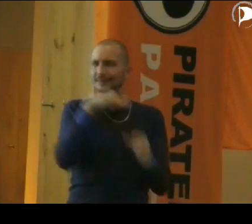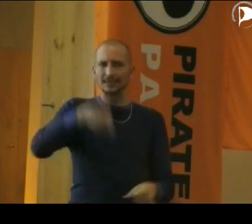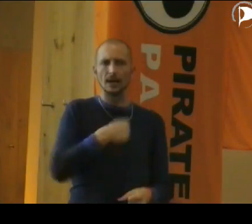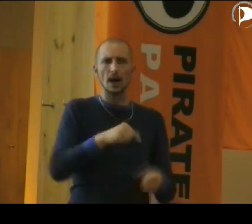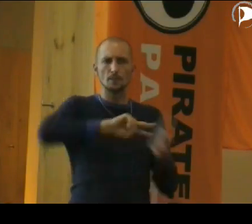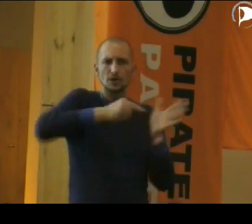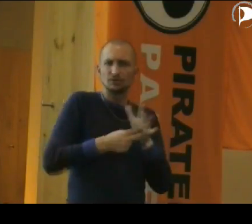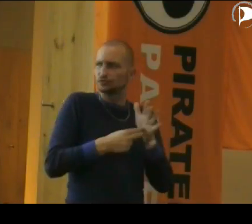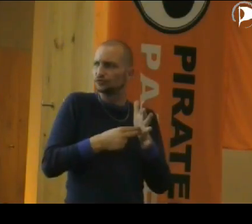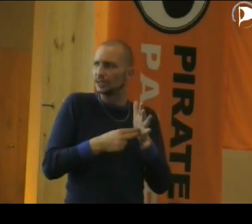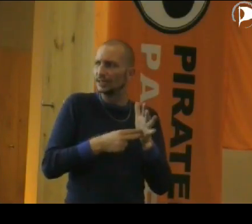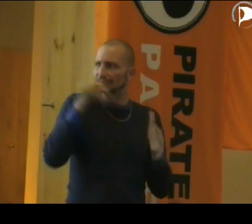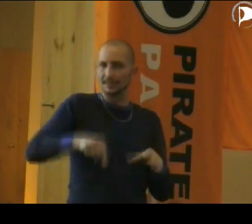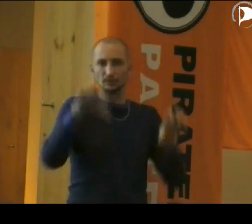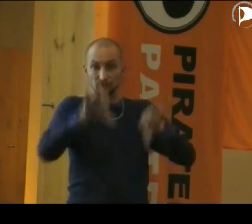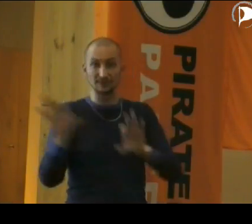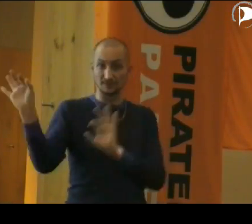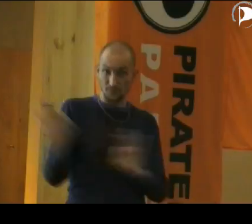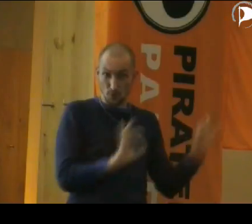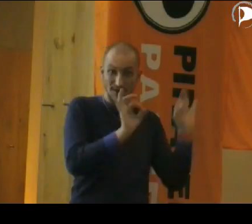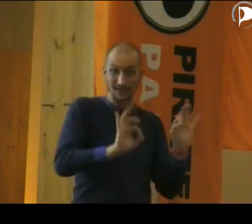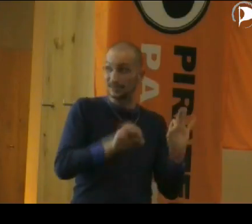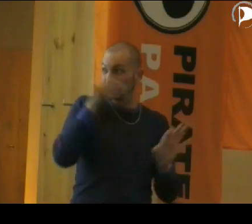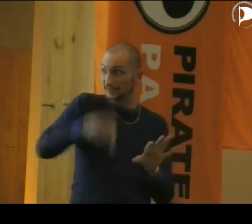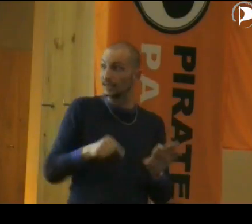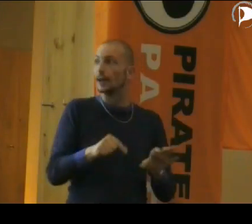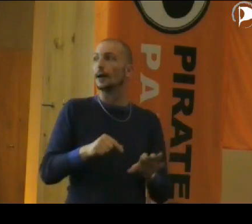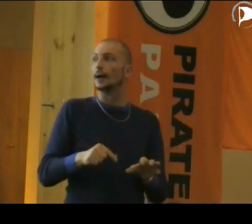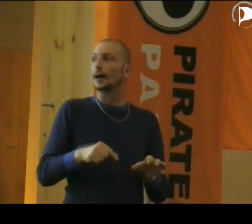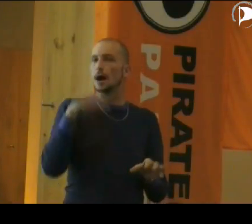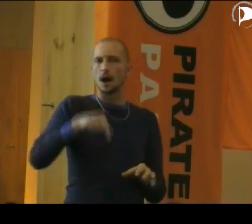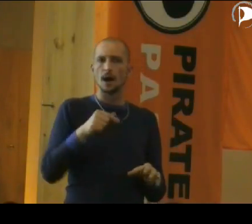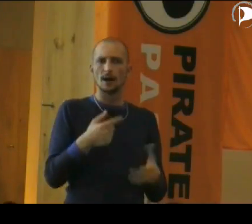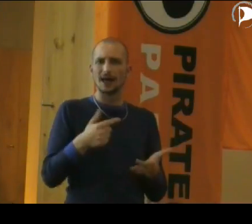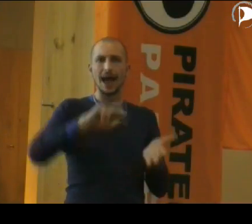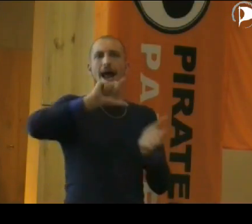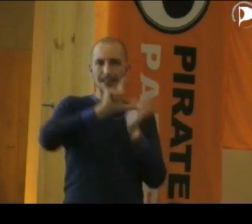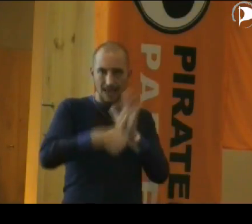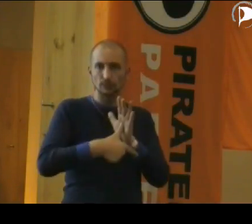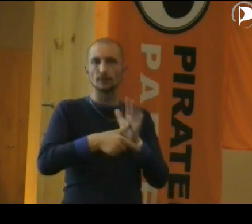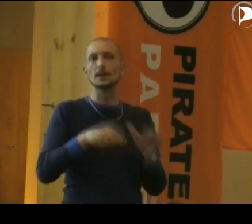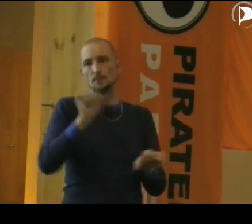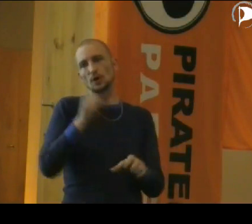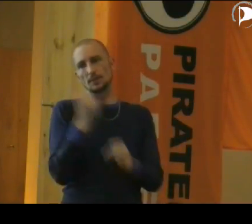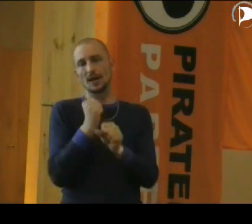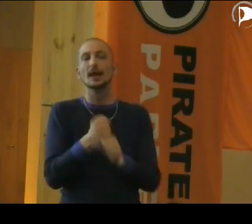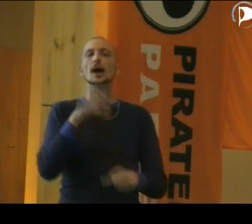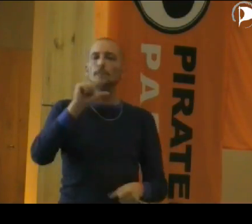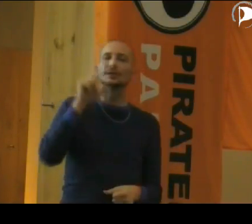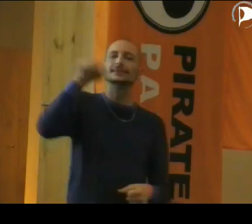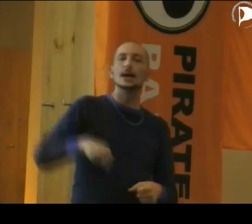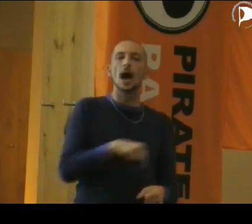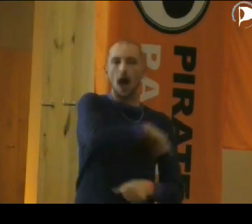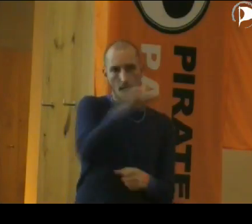geschäftsführers als aufgabe so leicht und ermöglicht es war die irgendwann danke für die